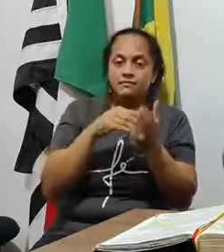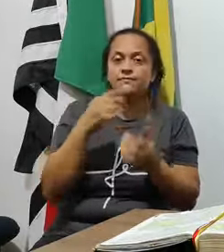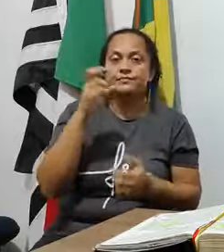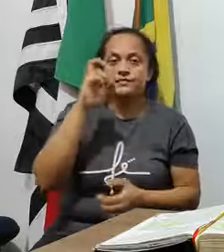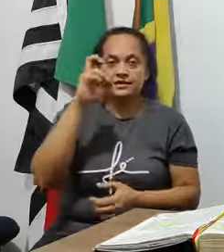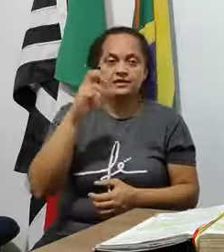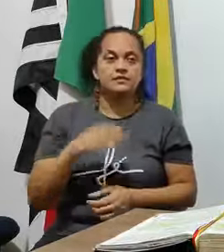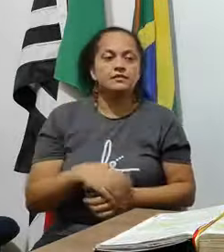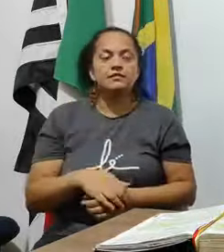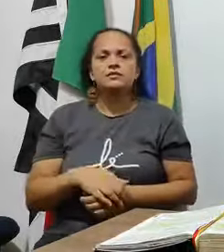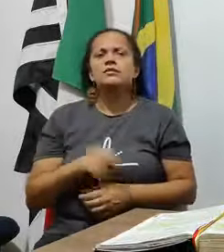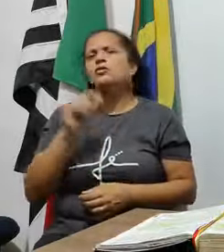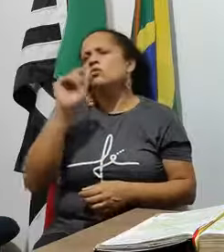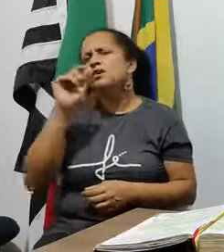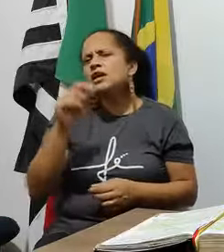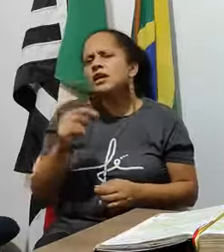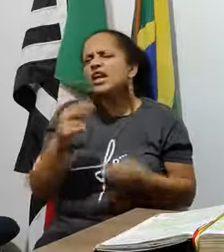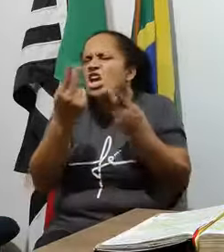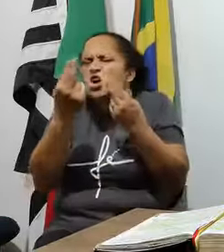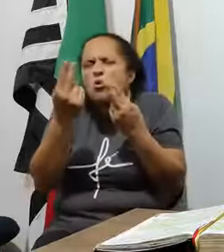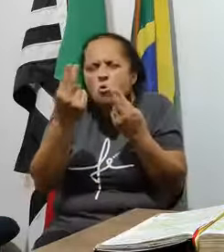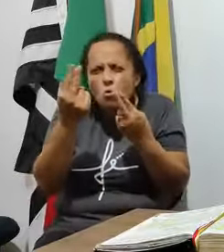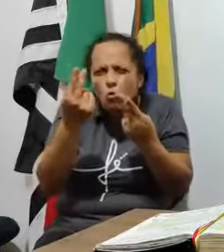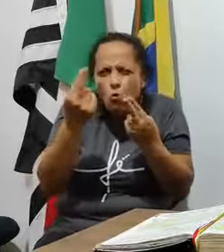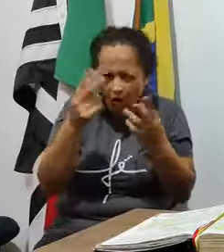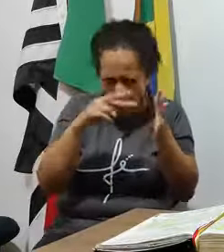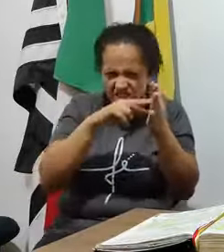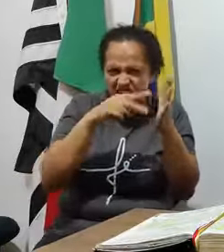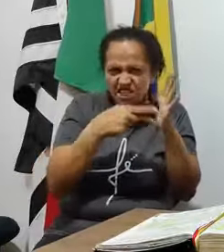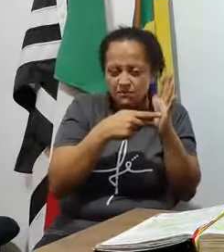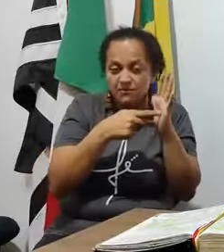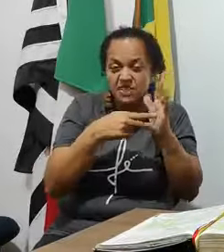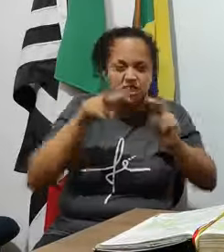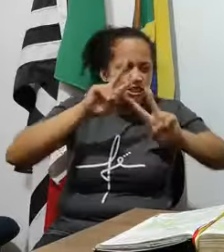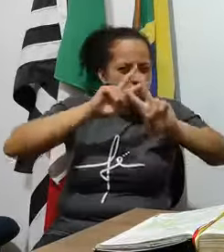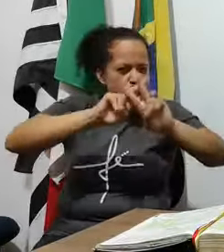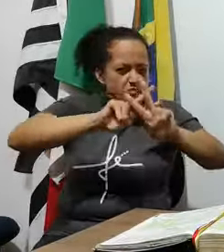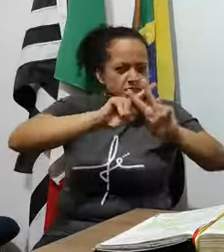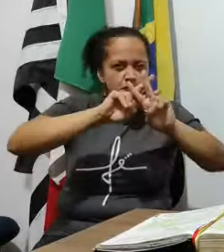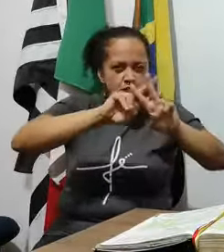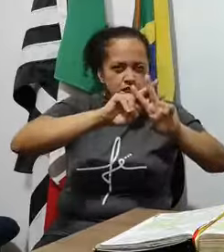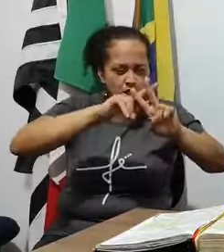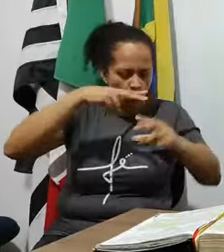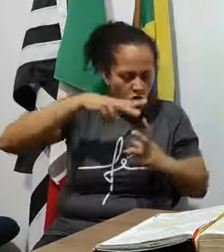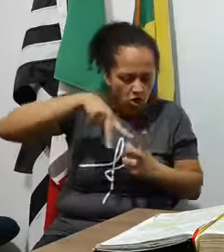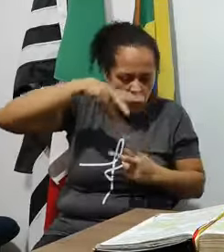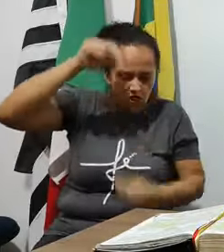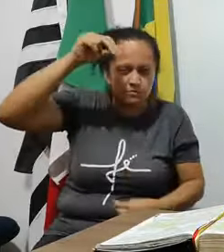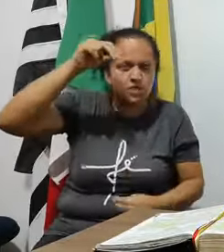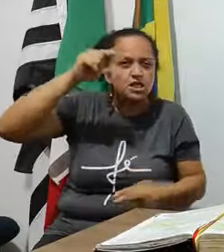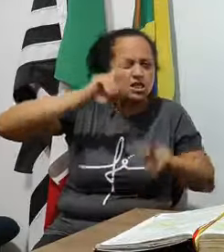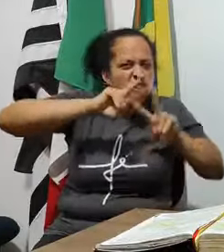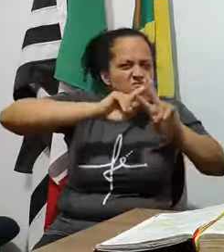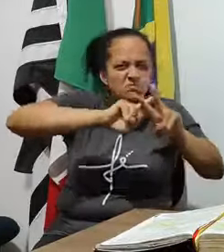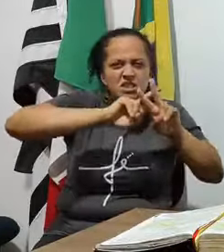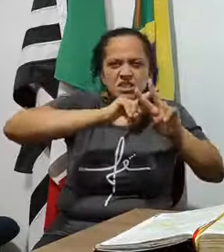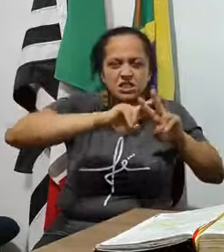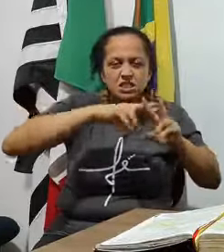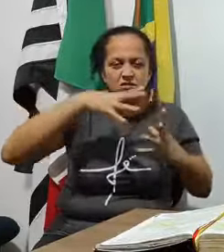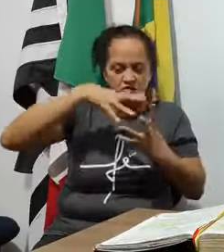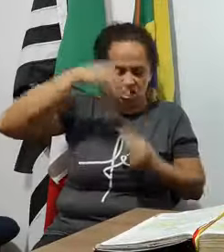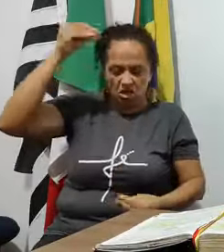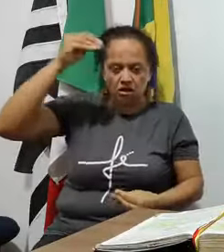uma prisão. É uma prisão espiritual que ocorre na nossa alma. A prisão,